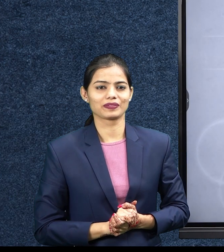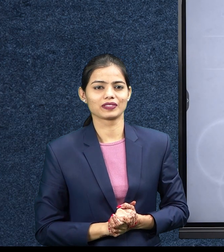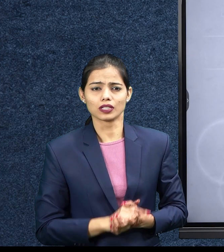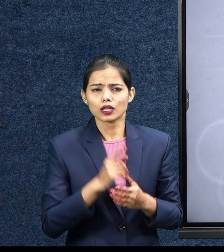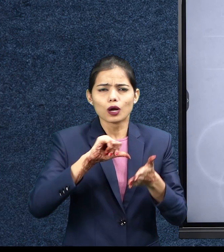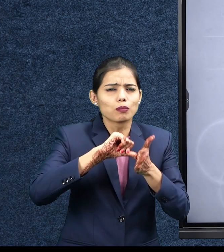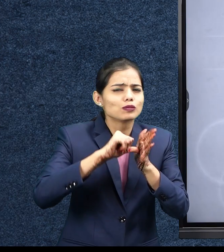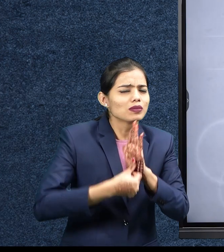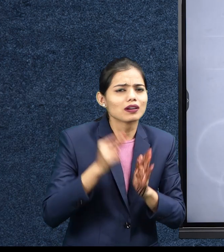अशक्य घटना,